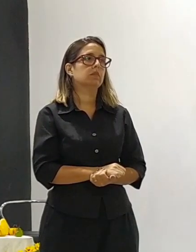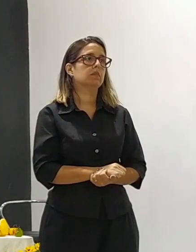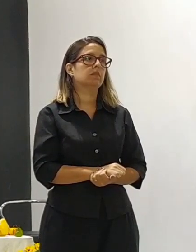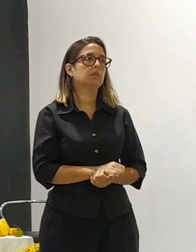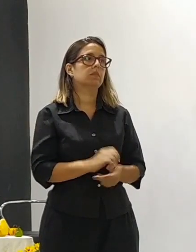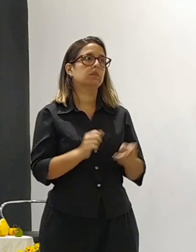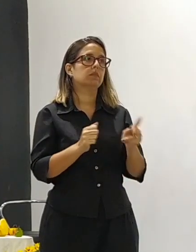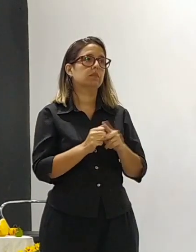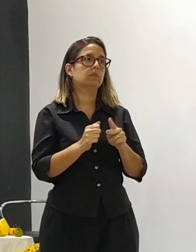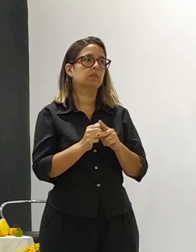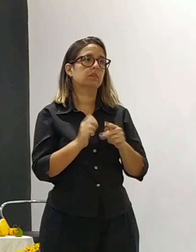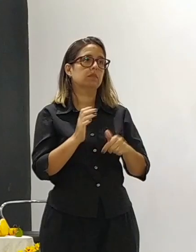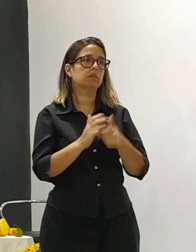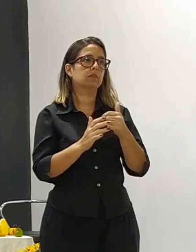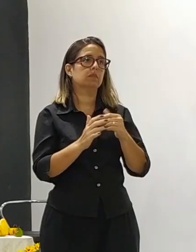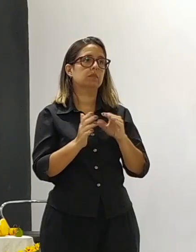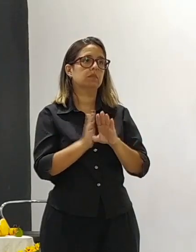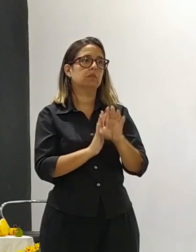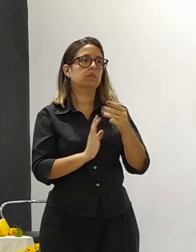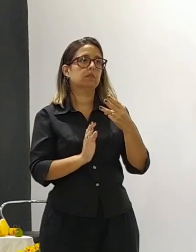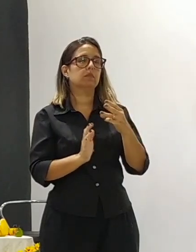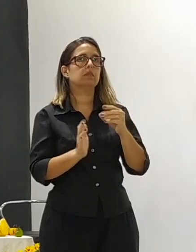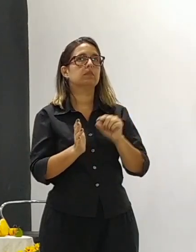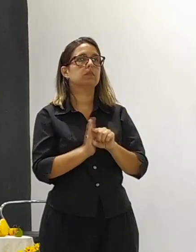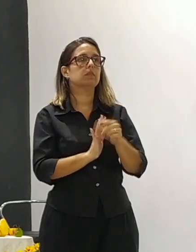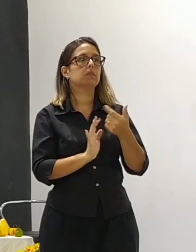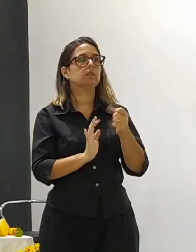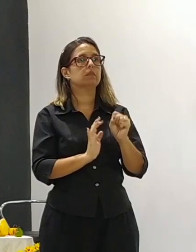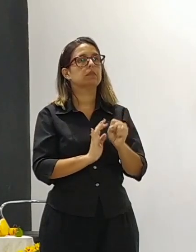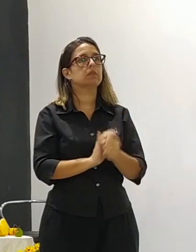2 Pedro 3,18.